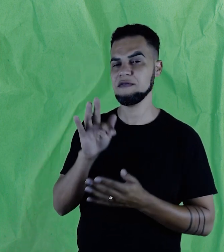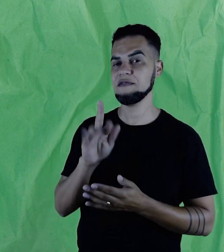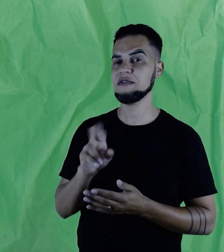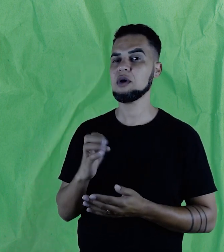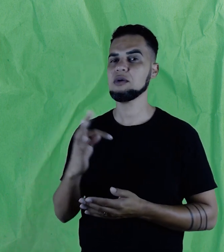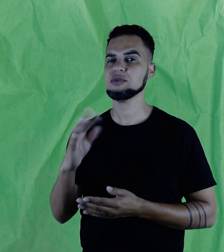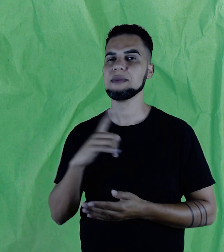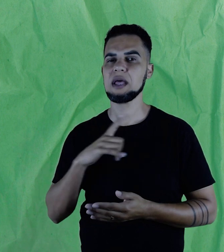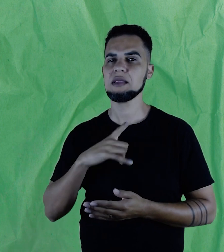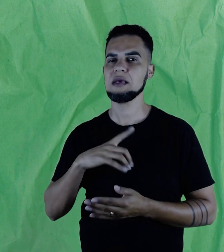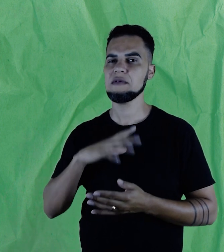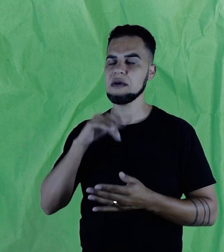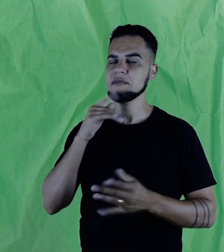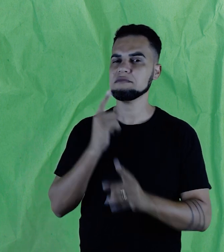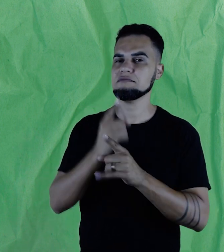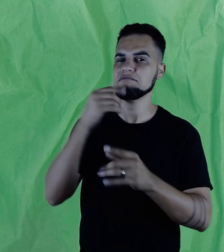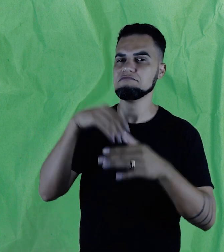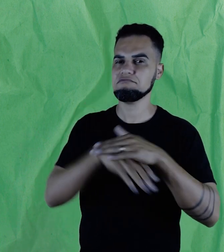front.